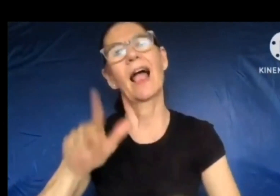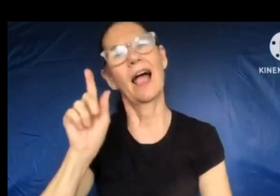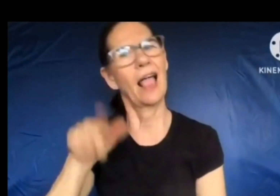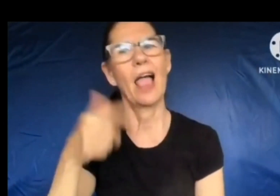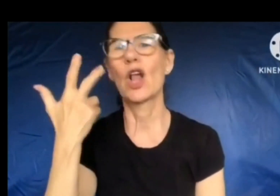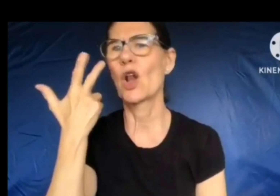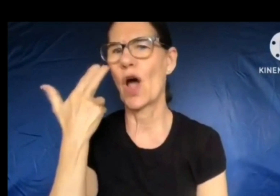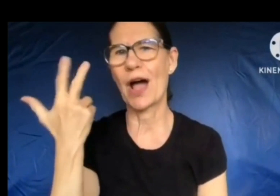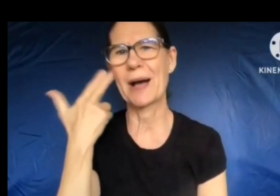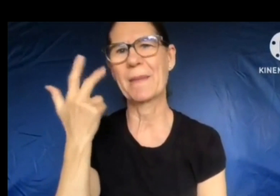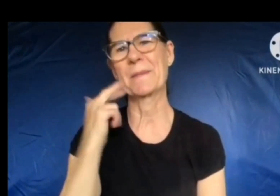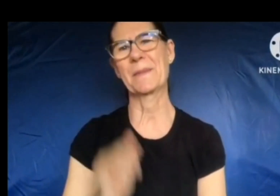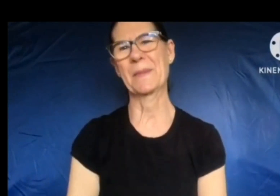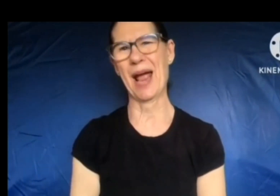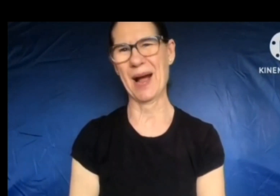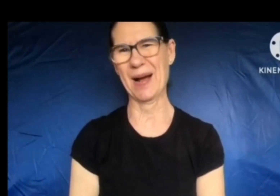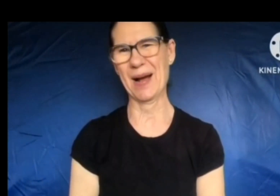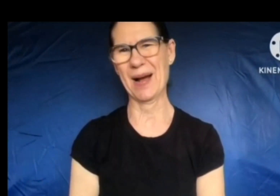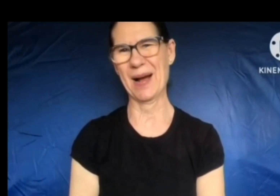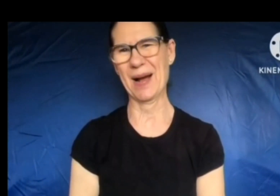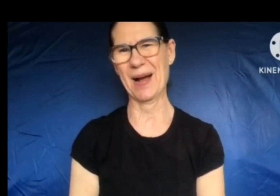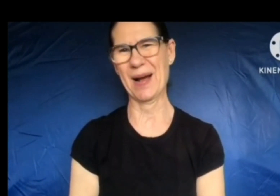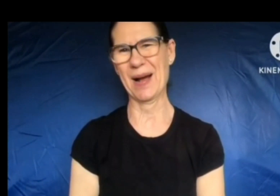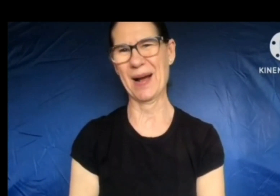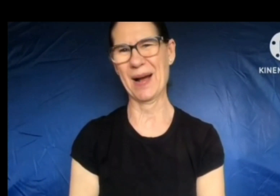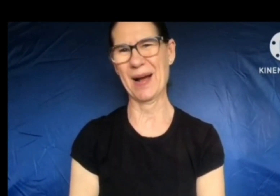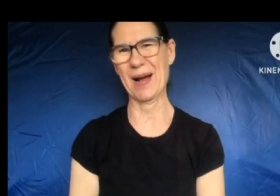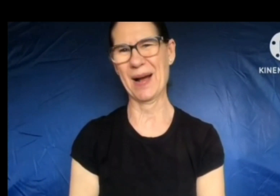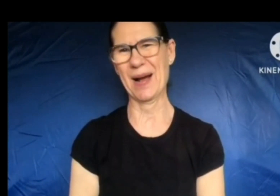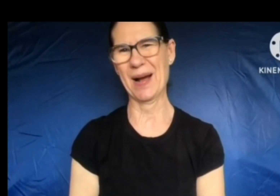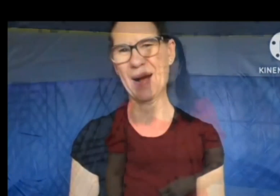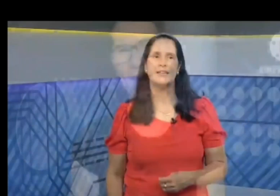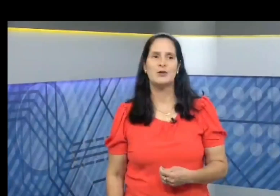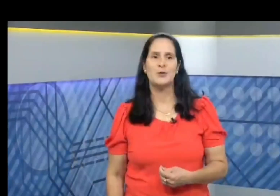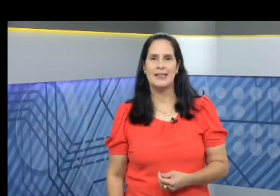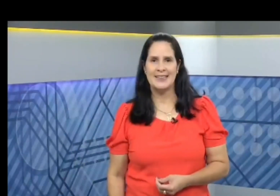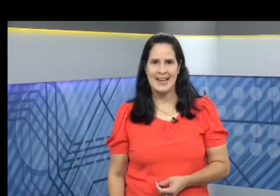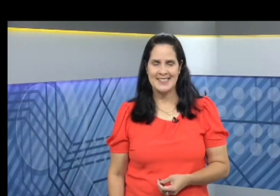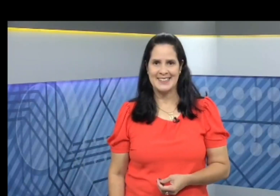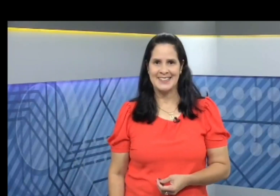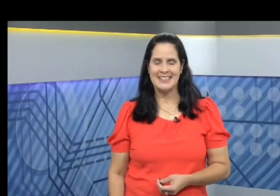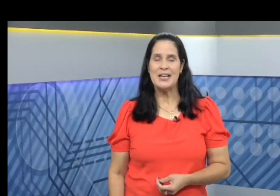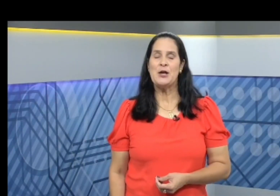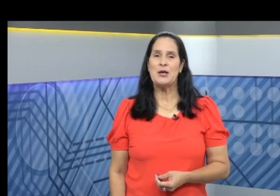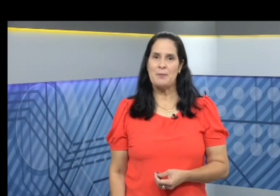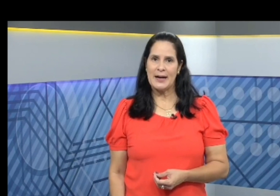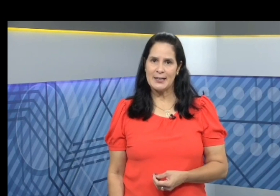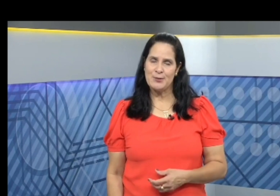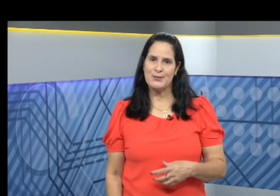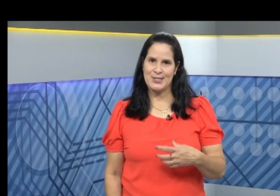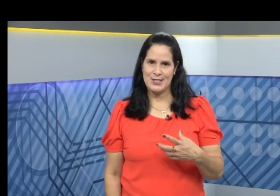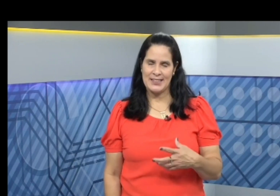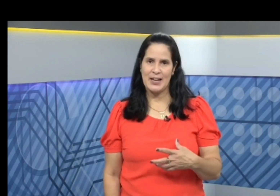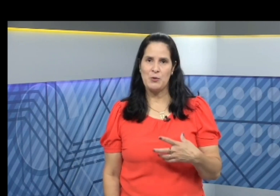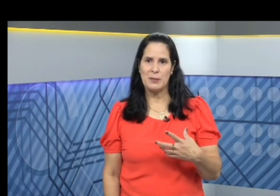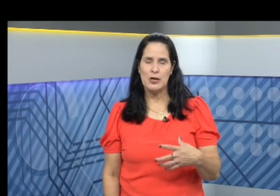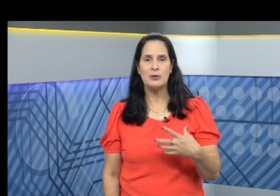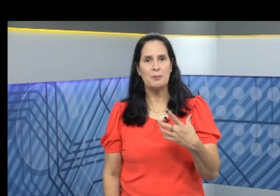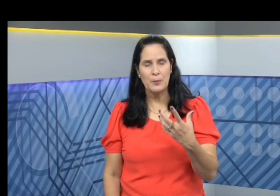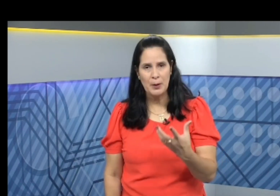fica olhando e perdido. Então é normal, mas tem que ter uma certa tranquilidade. Que bacana quando a gente tem a opinião